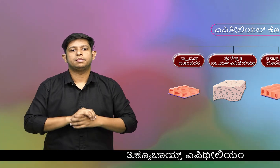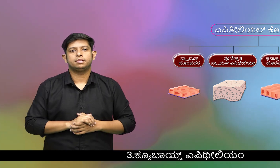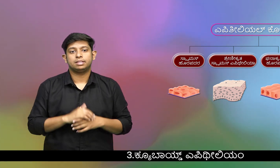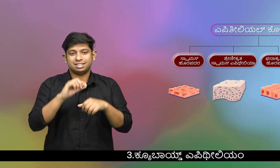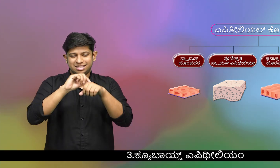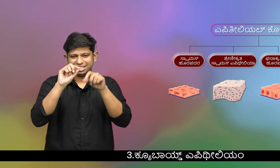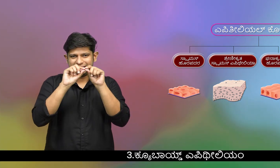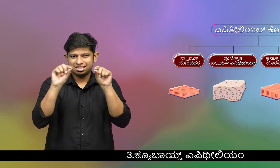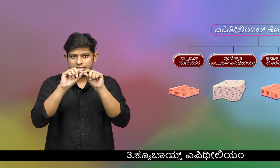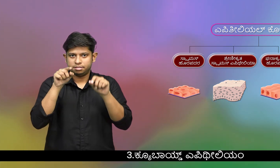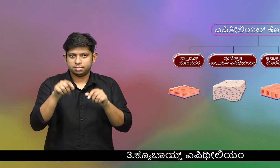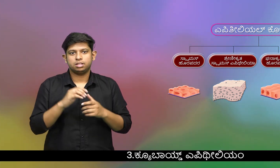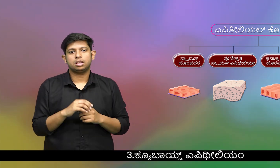ಕ್ಯೂಬಾಯ್ಡ್ ಎಪಿಥೀಲಿಯಂ,